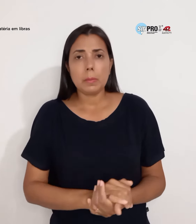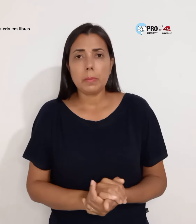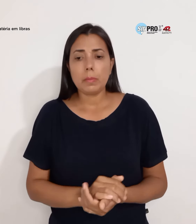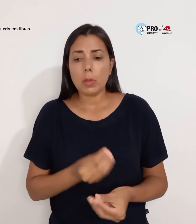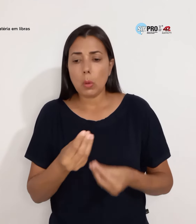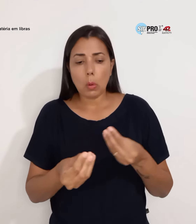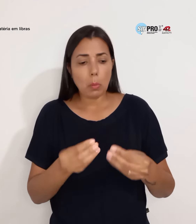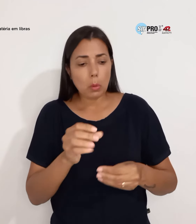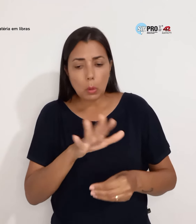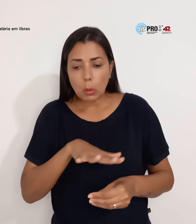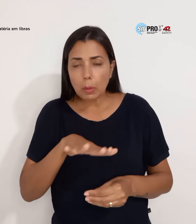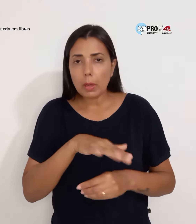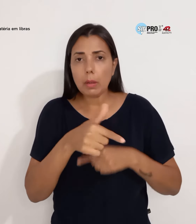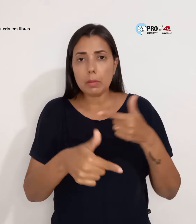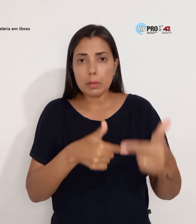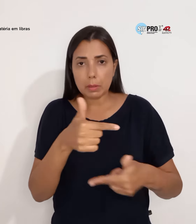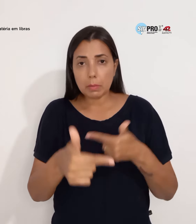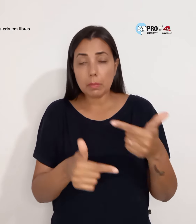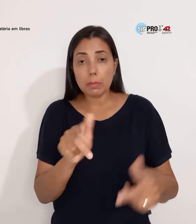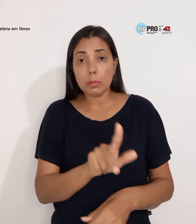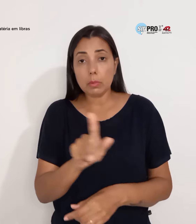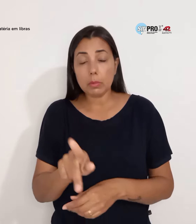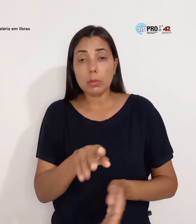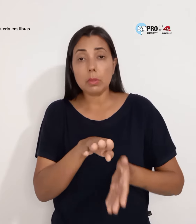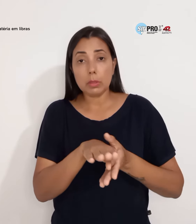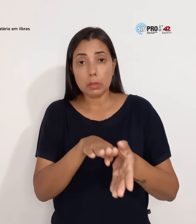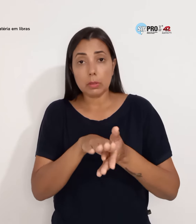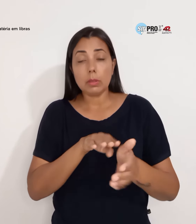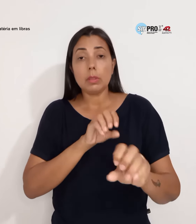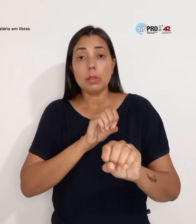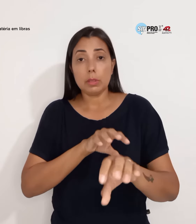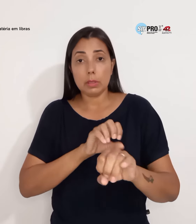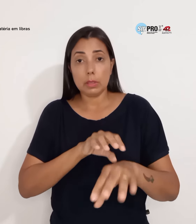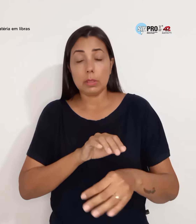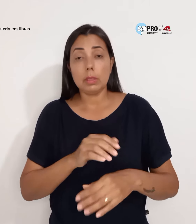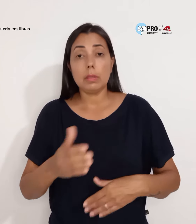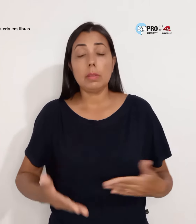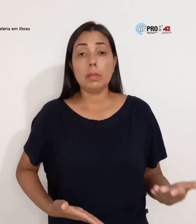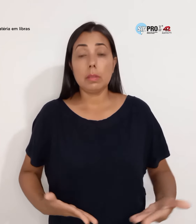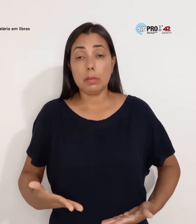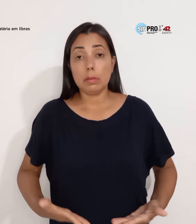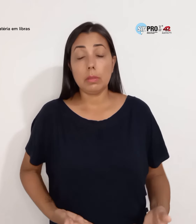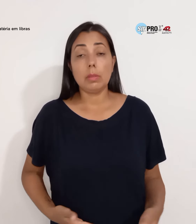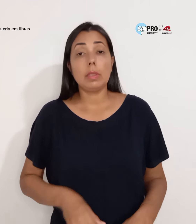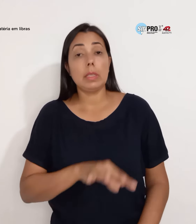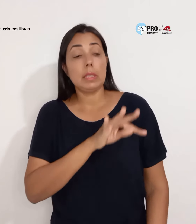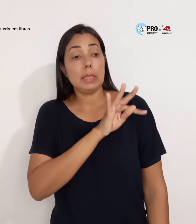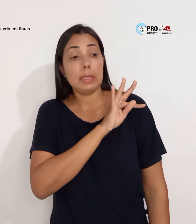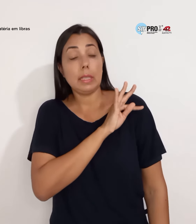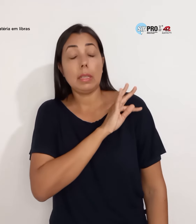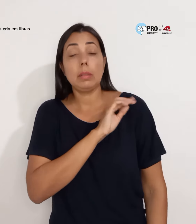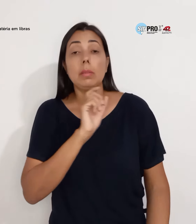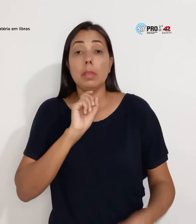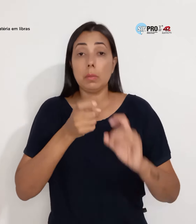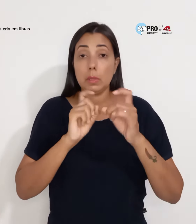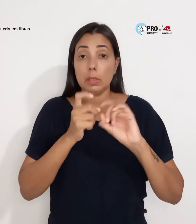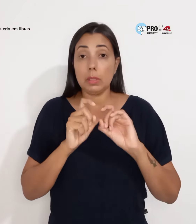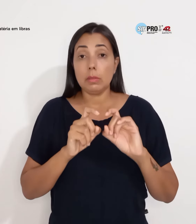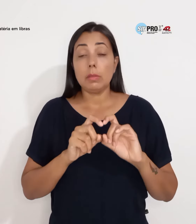as condições de trabalho dos professores, orientadores educacionais e servidores técnicos administrativos e põe